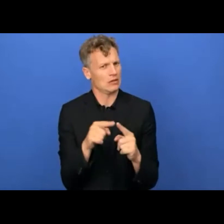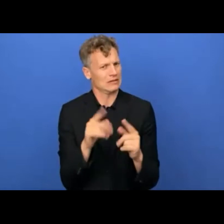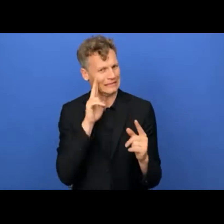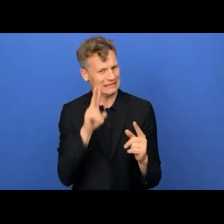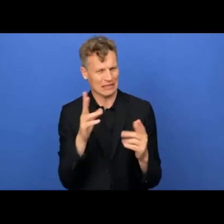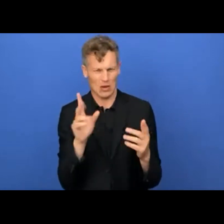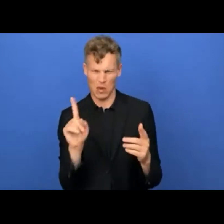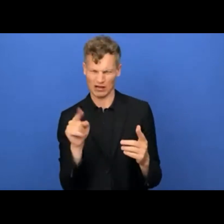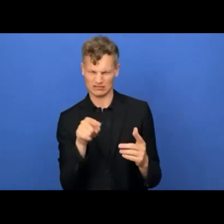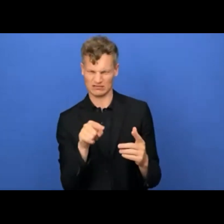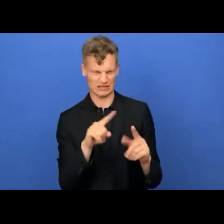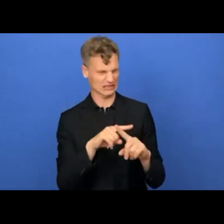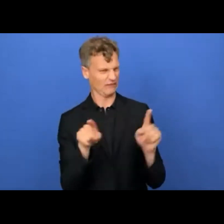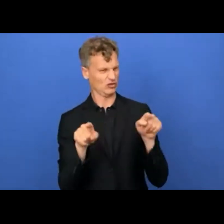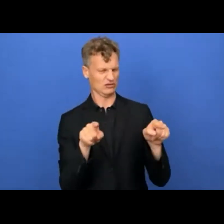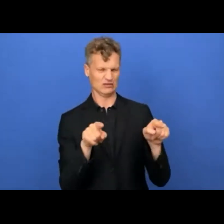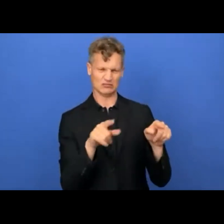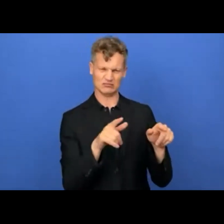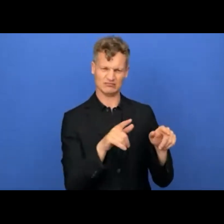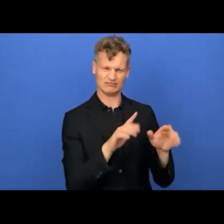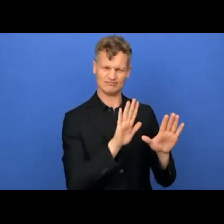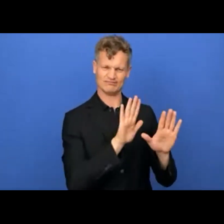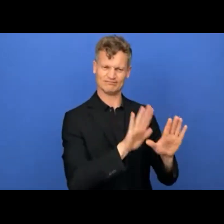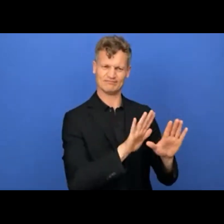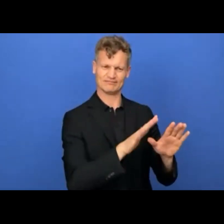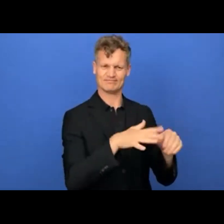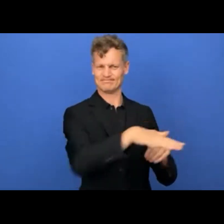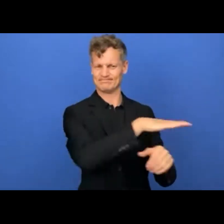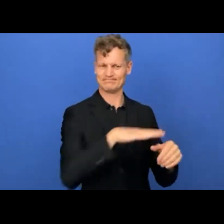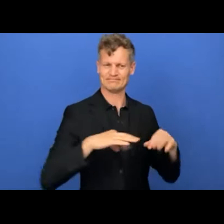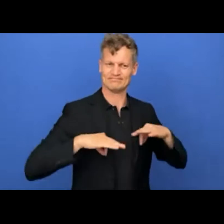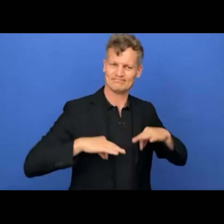très important de parler des différences, de l'hétérogénéité des acteurs,